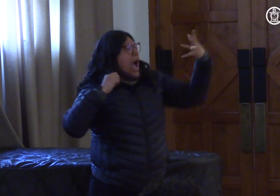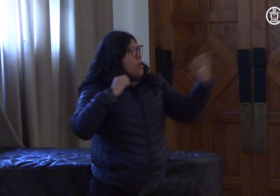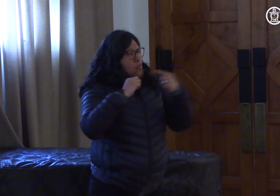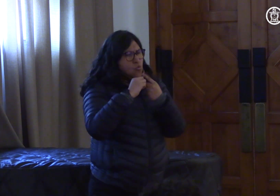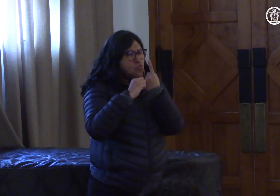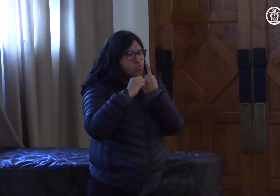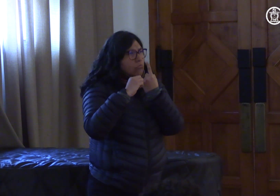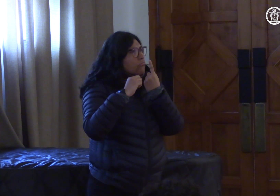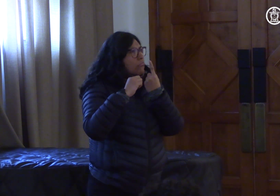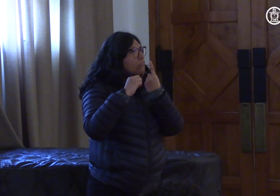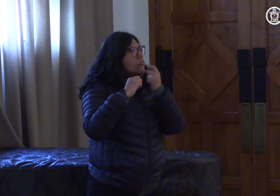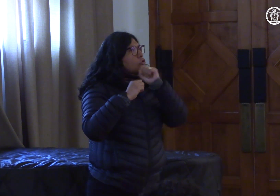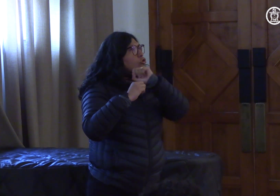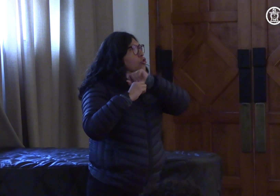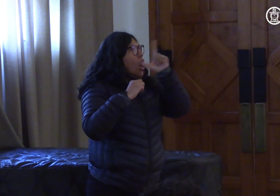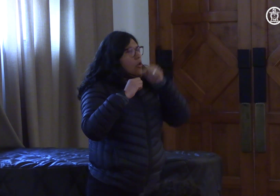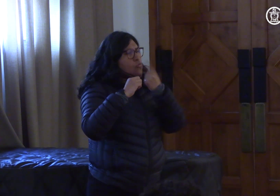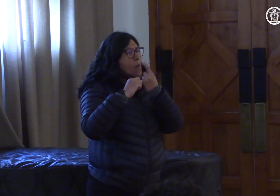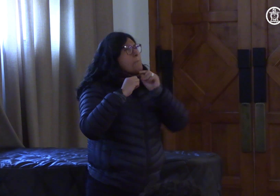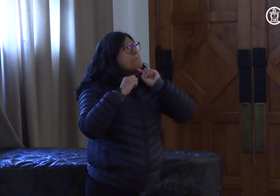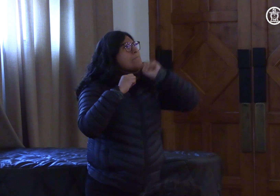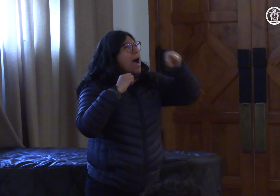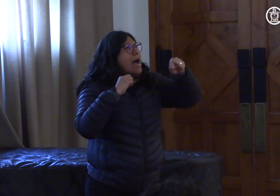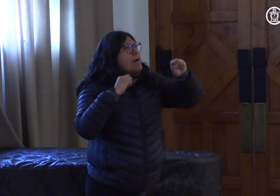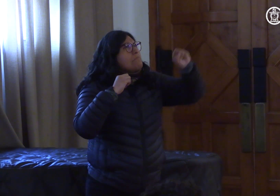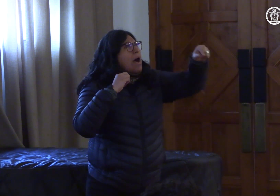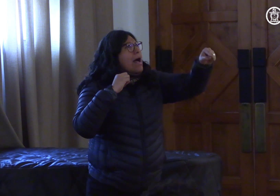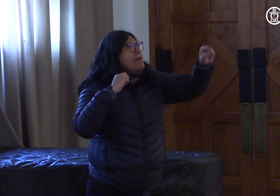más todo lo